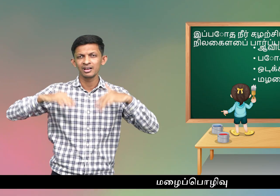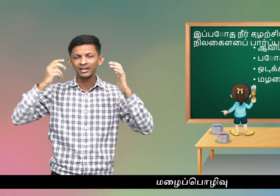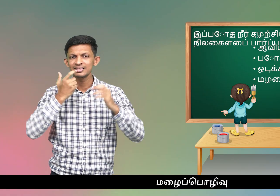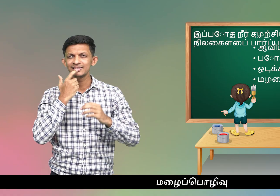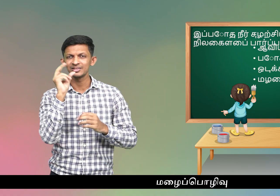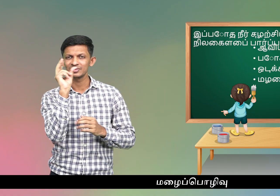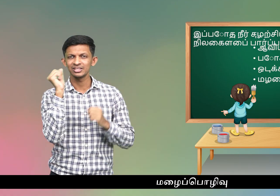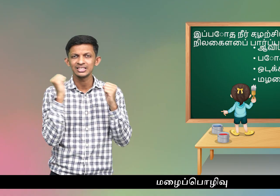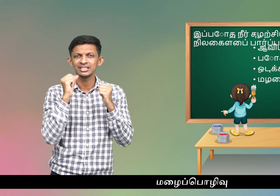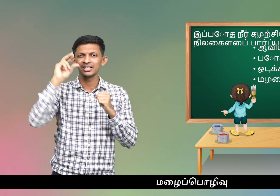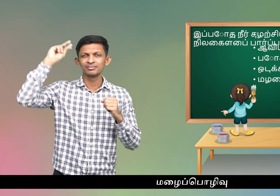மழைப்பொழிவு,